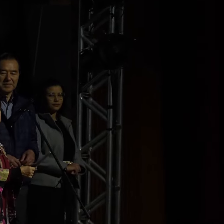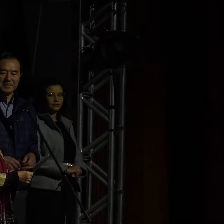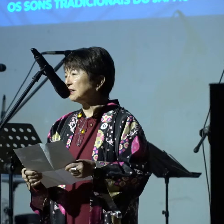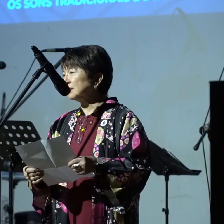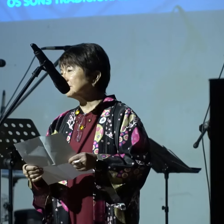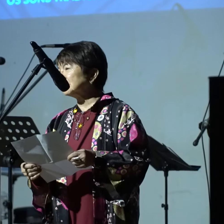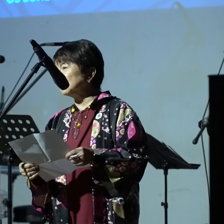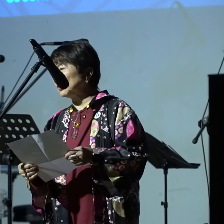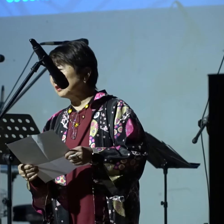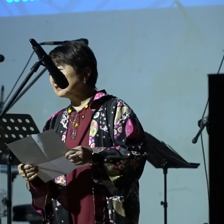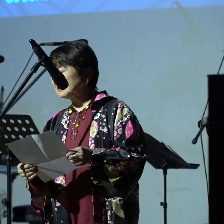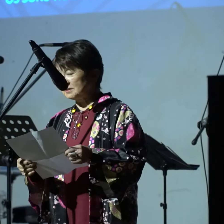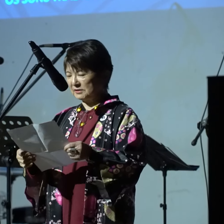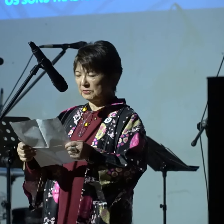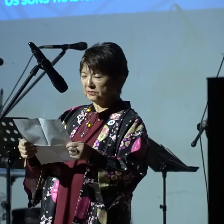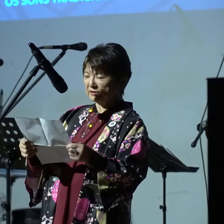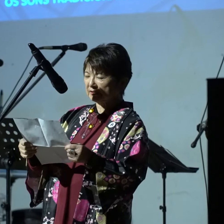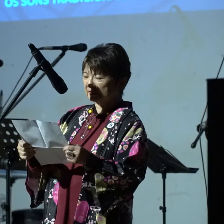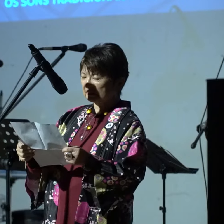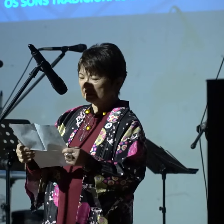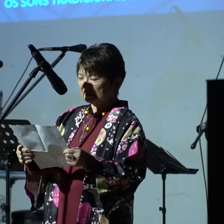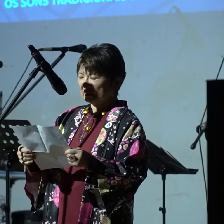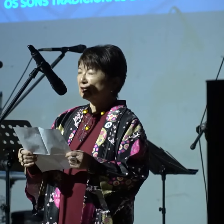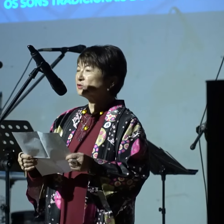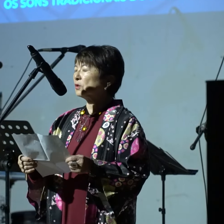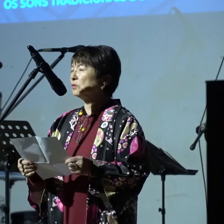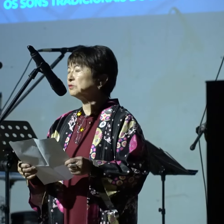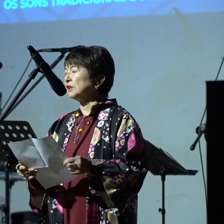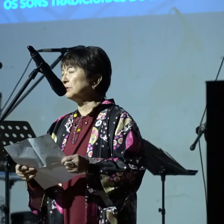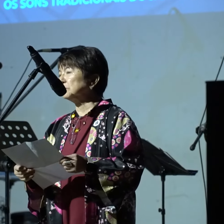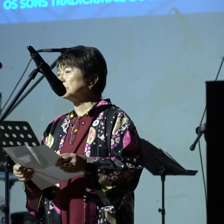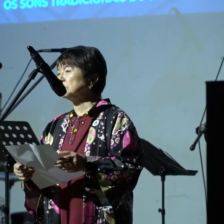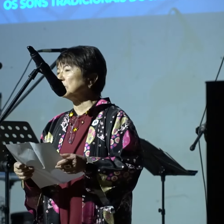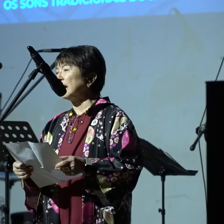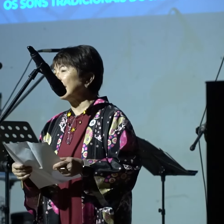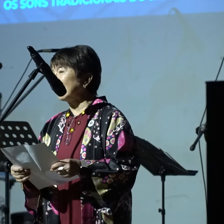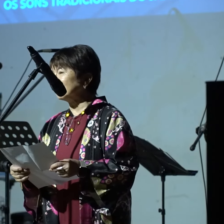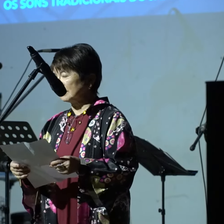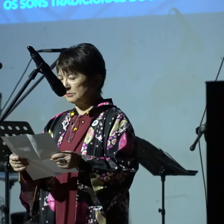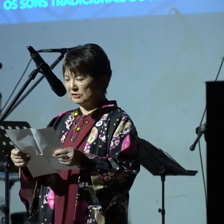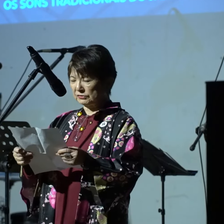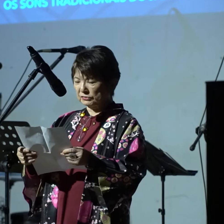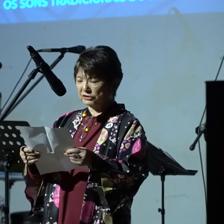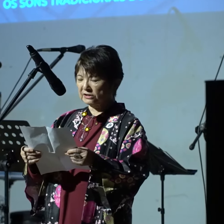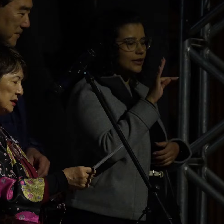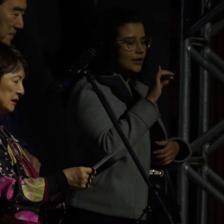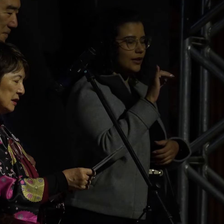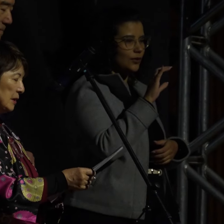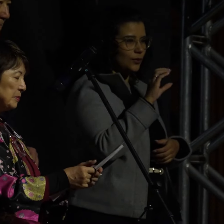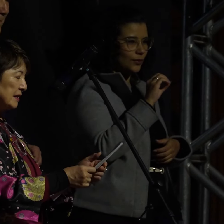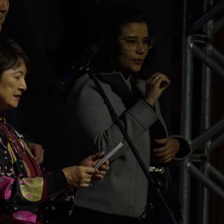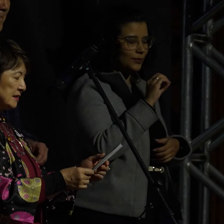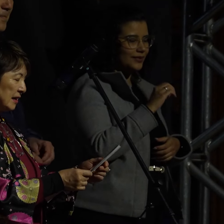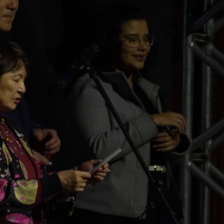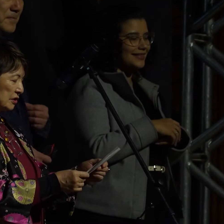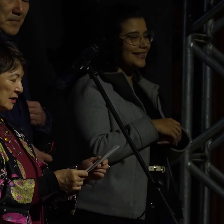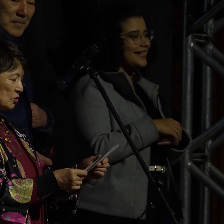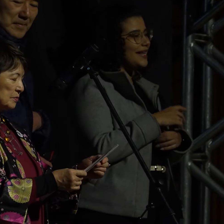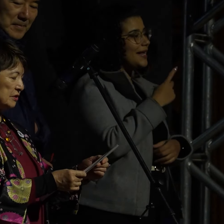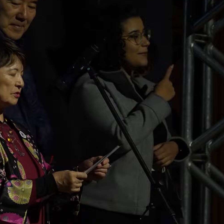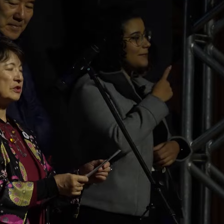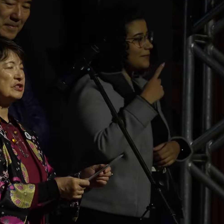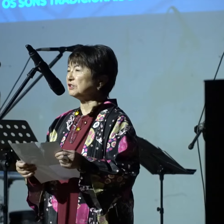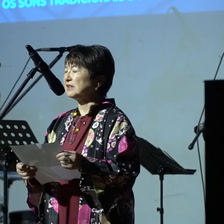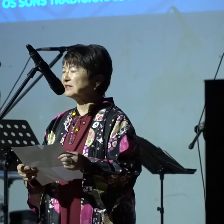Bom dia, senhoras e senhores. Sou Teruko Araki Kamitsuji, presidente